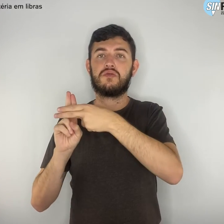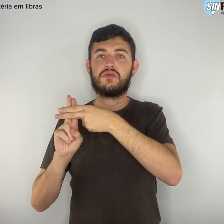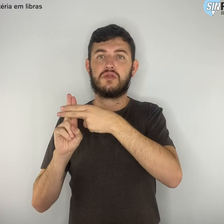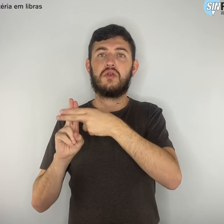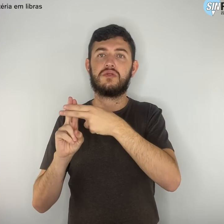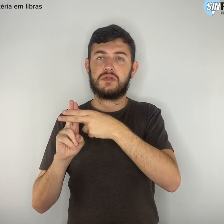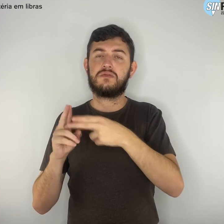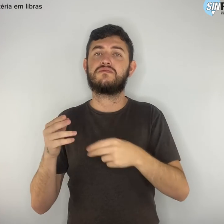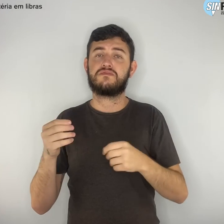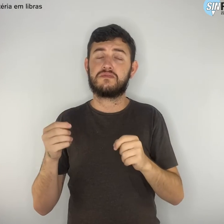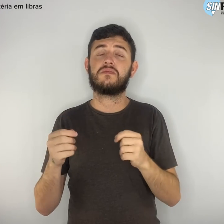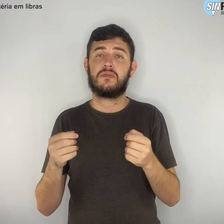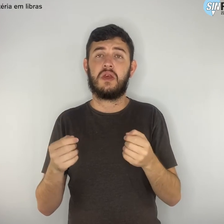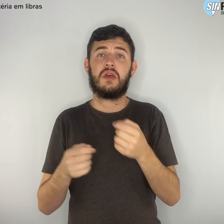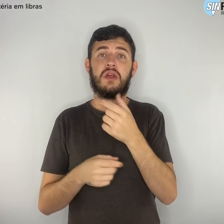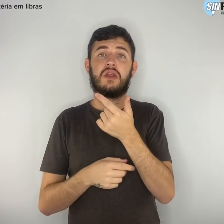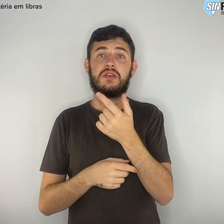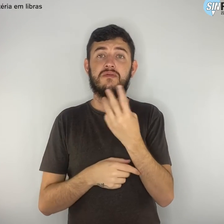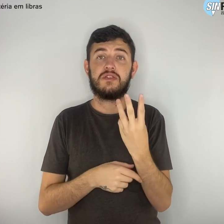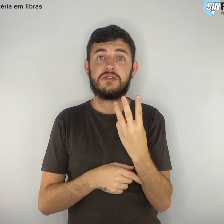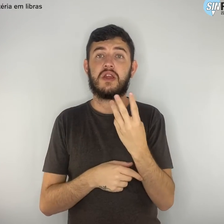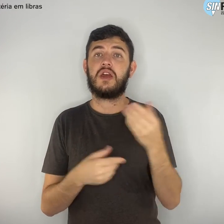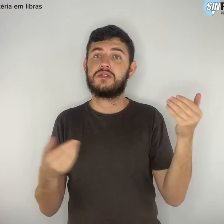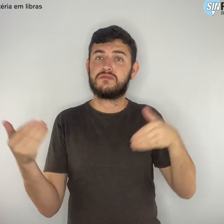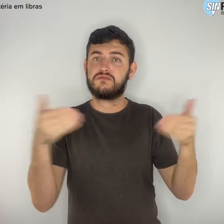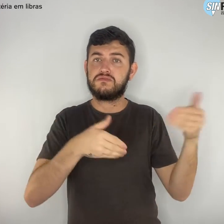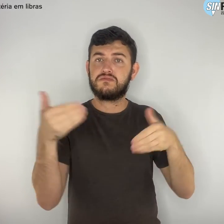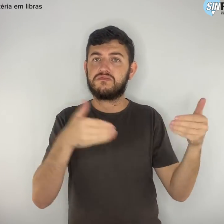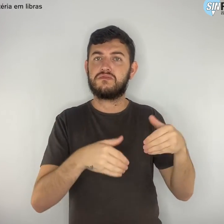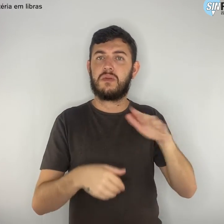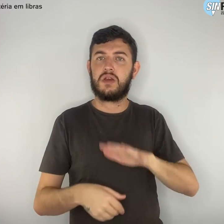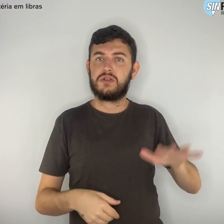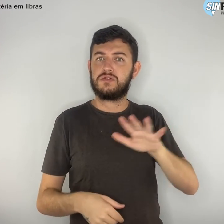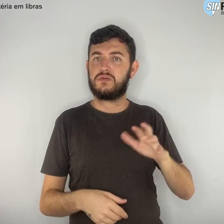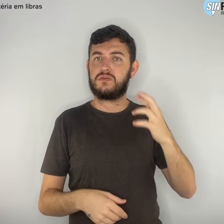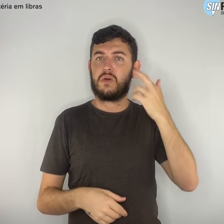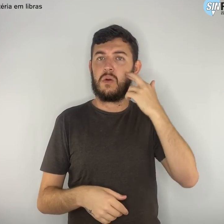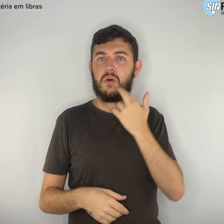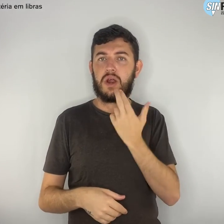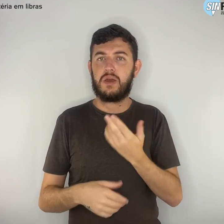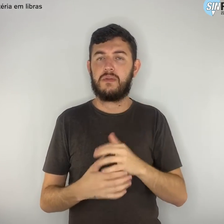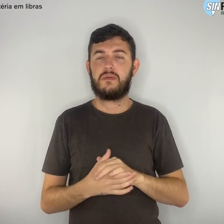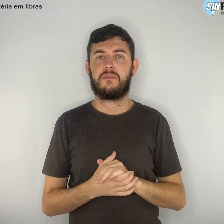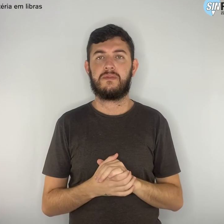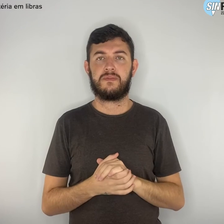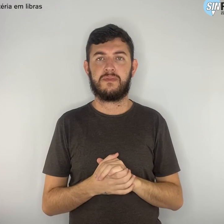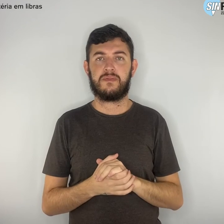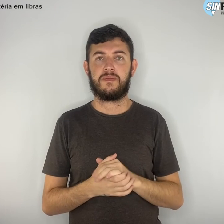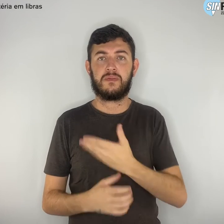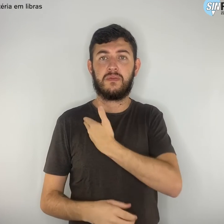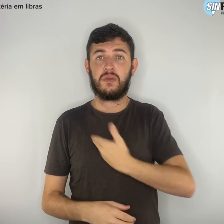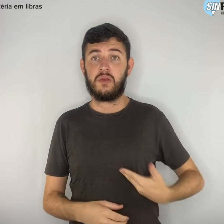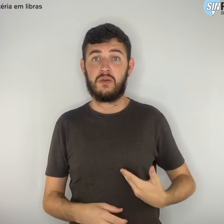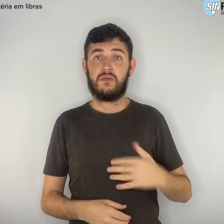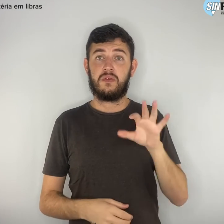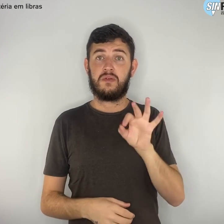segunda-feira, 23, a Roraima. O governo federal também anunciou no sábado 21